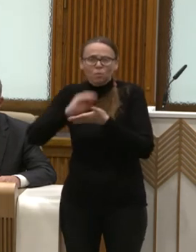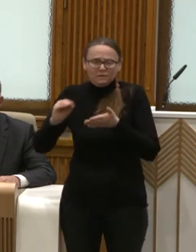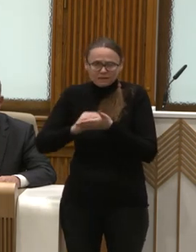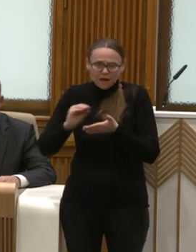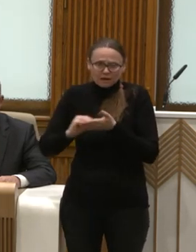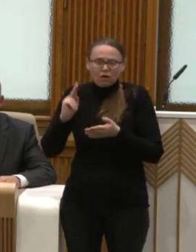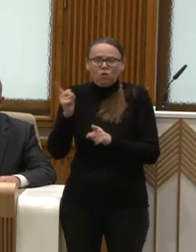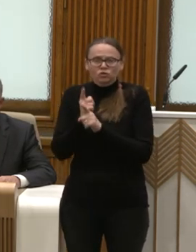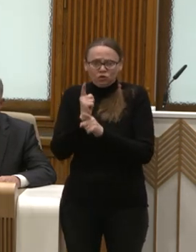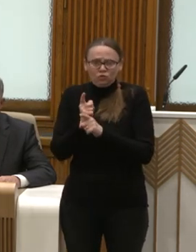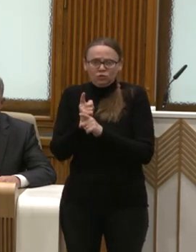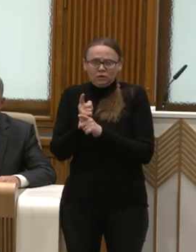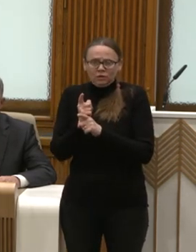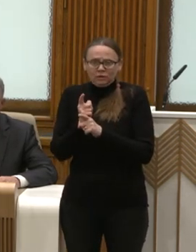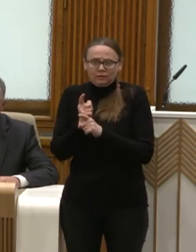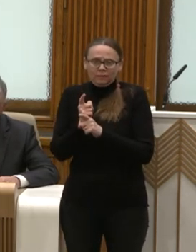ko so dobivali nekoliko